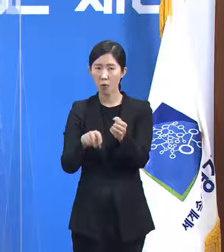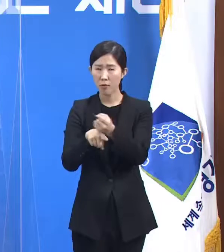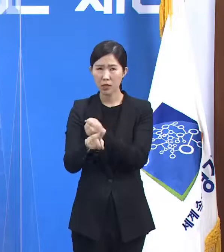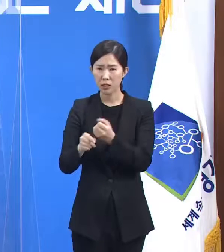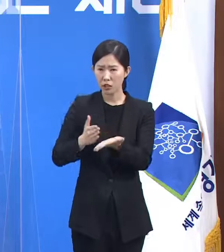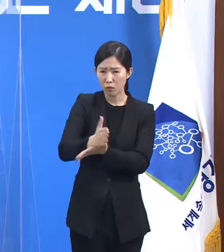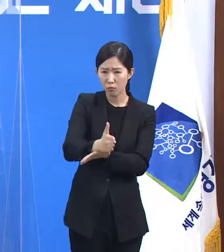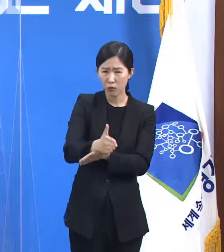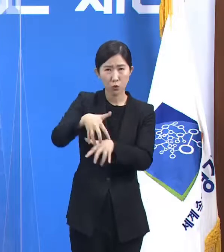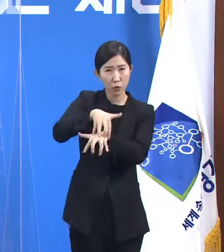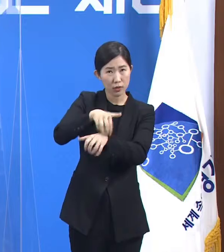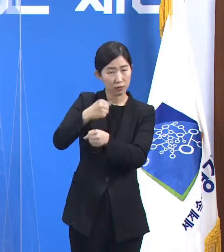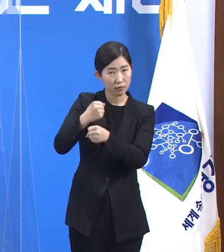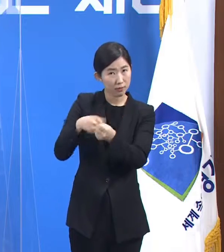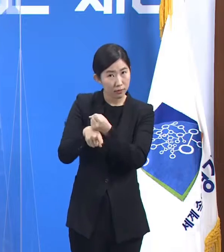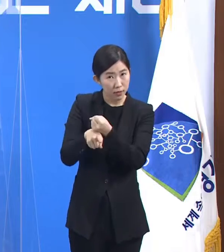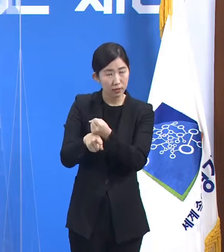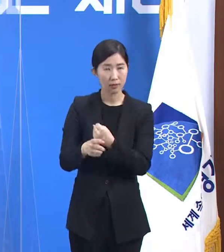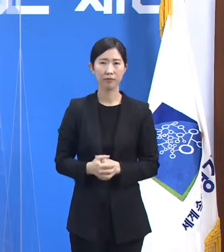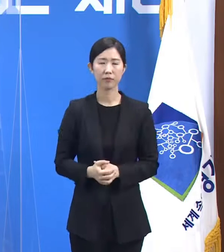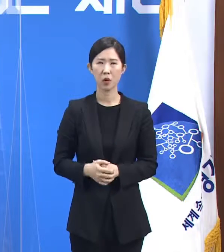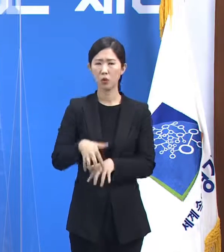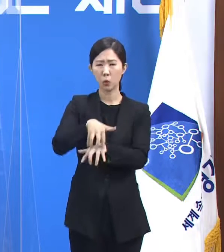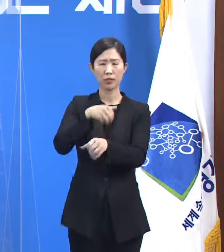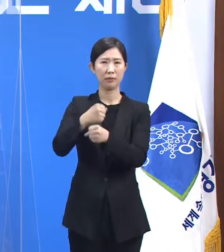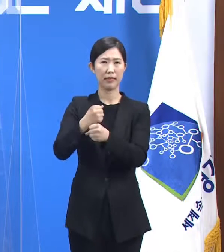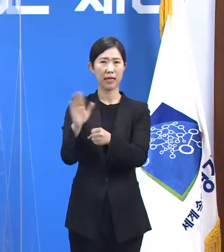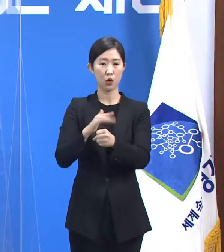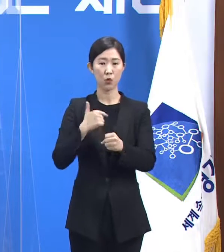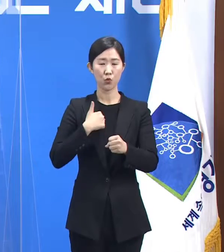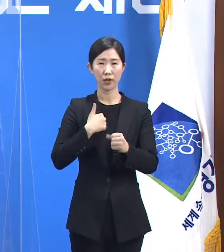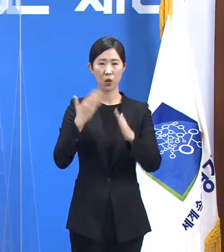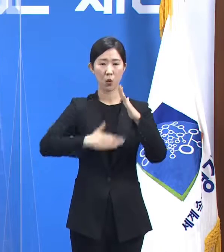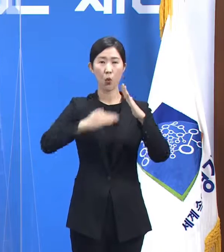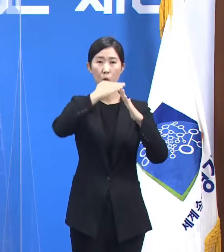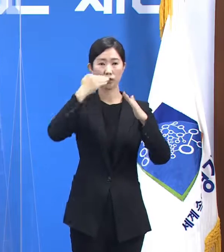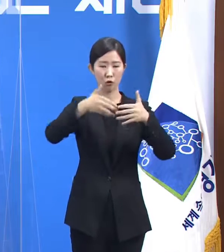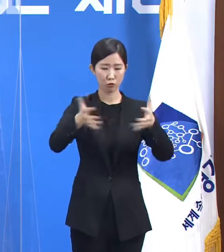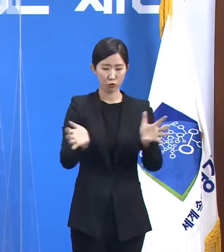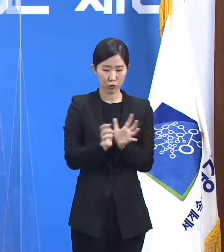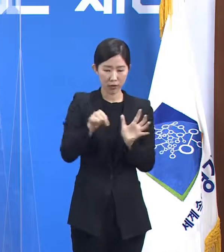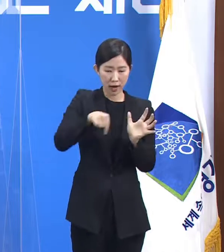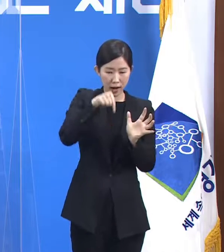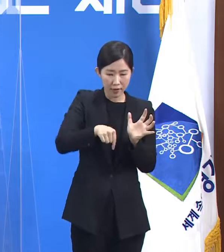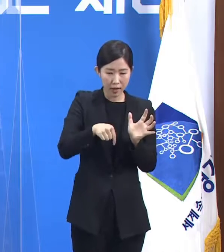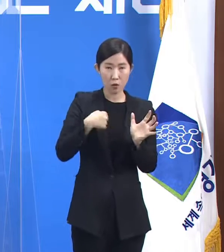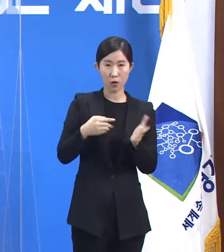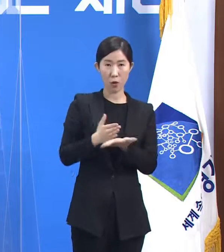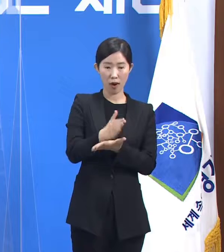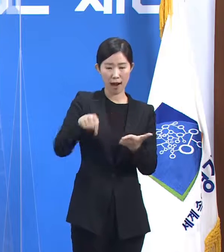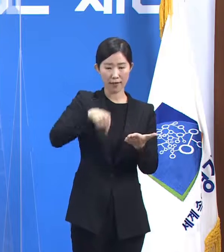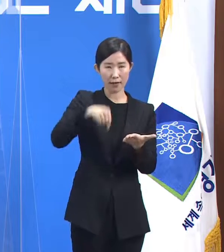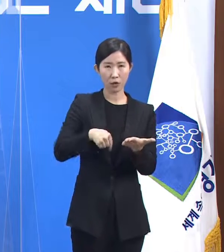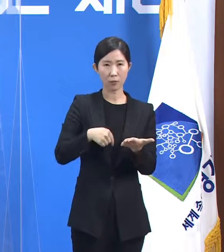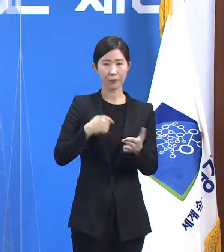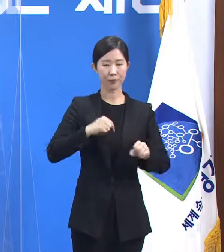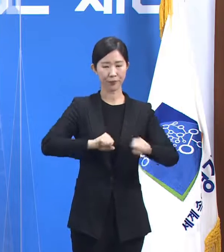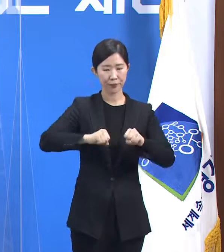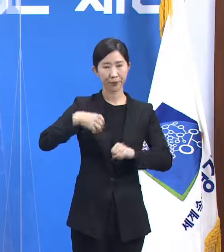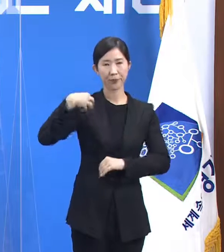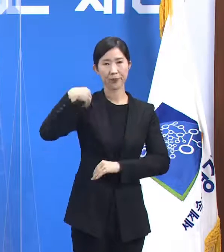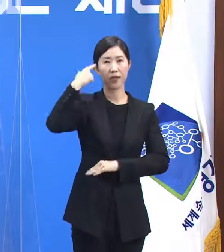예, 전담 조직을 따로 만들지는 않고 그 공정국 내에 공정경제과가 우선적으로는 수행할 예정입니다.